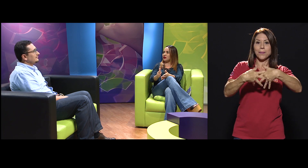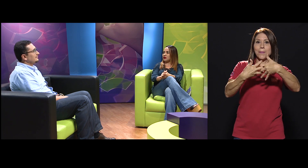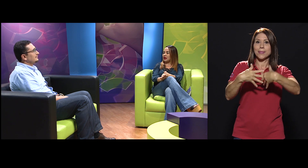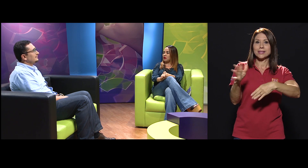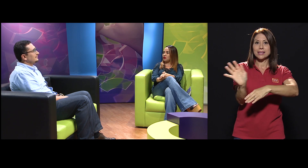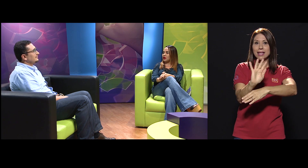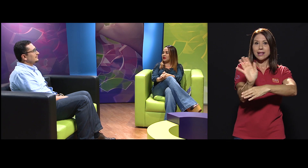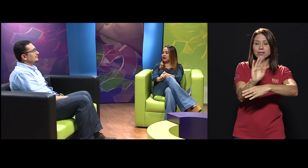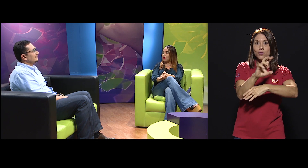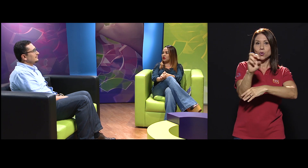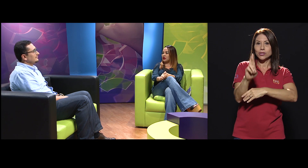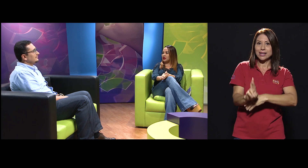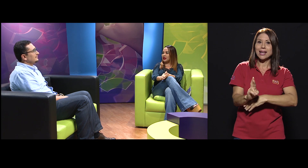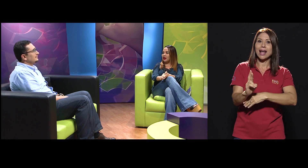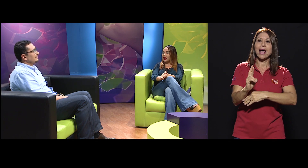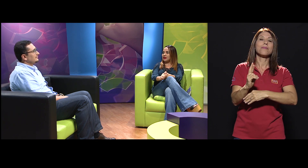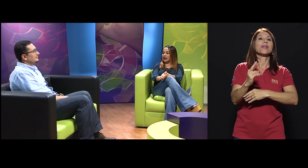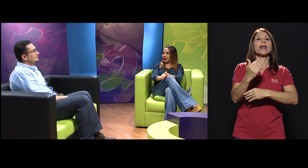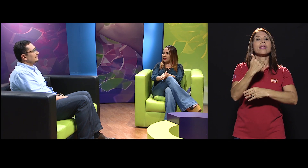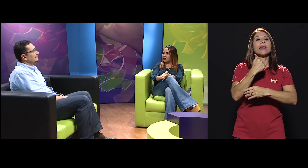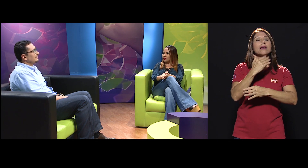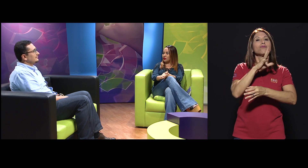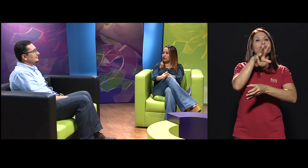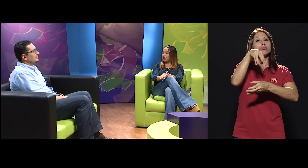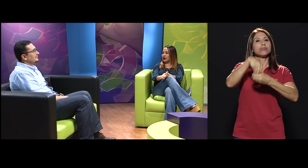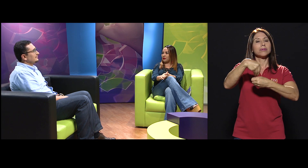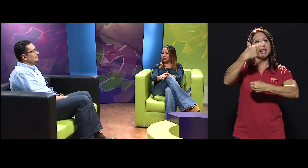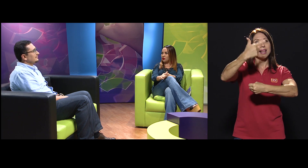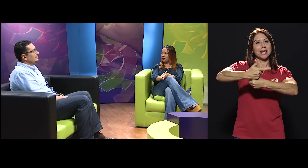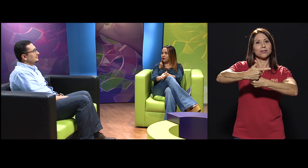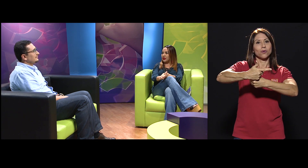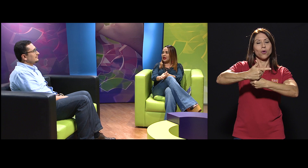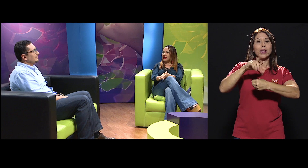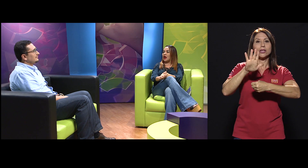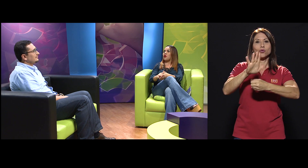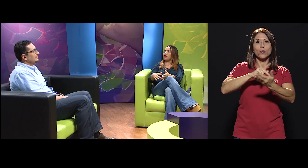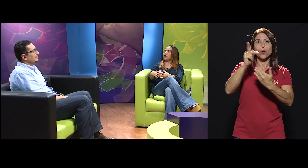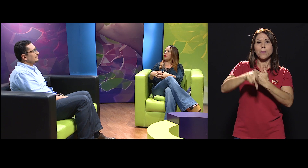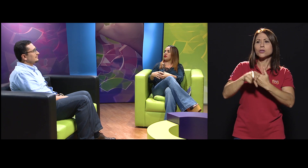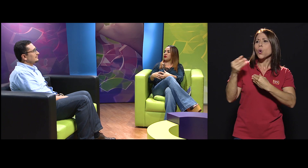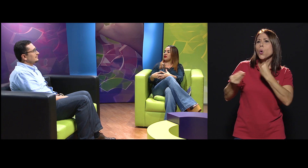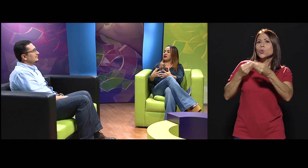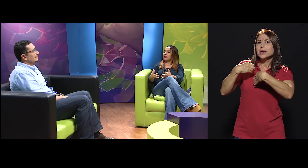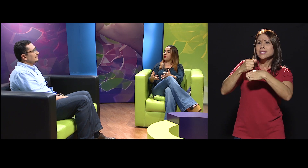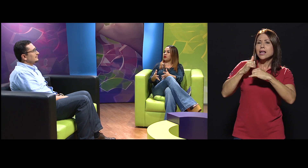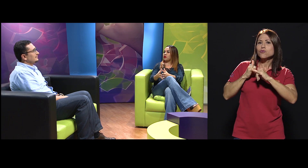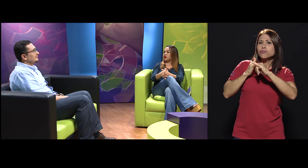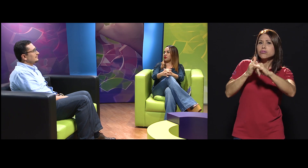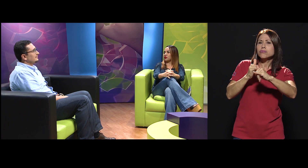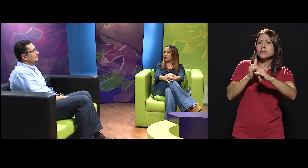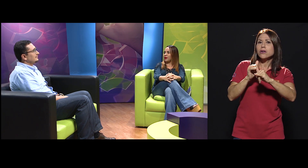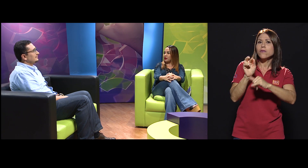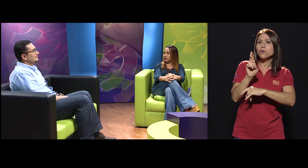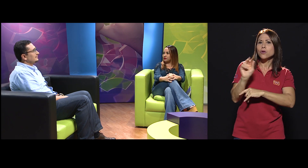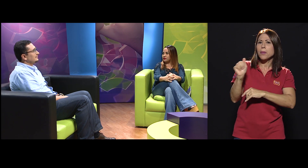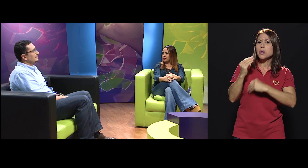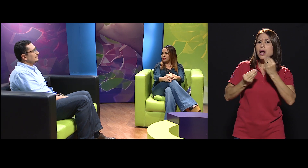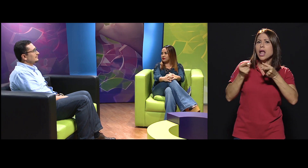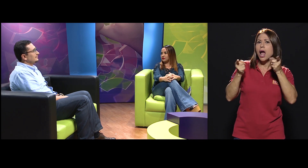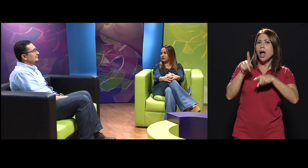exigiendo que las televisoras de Costa Rica tengan LESCO en su programación. ¿Qué ha ocurrido cuando ustedes han interpuesto sus recursos de